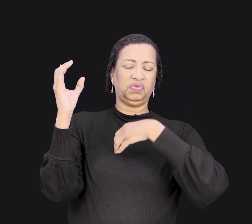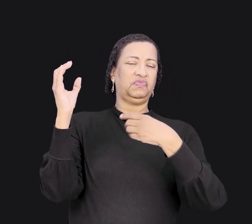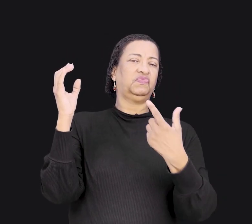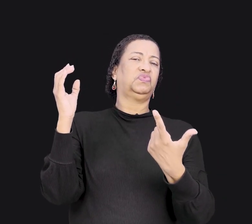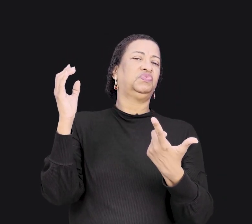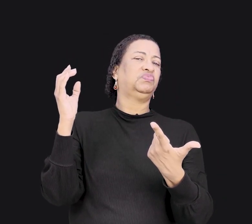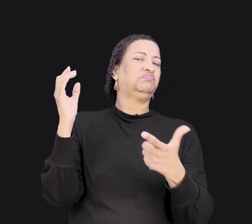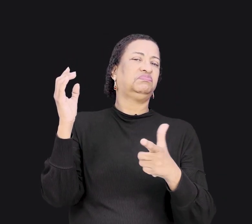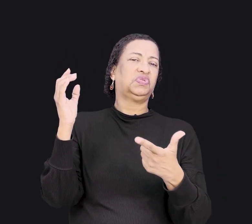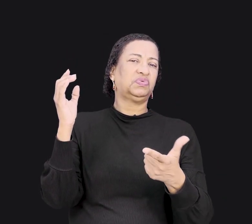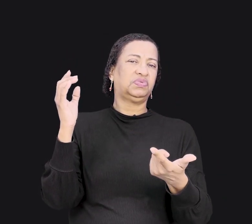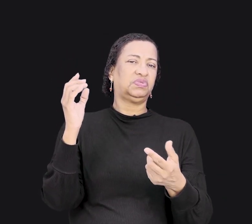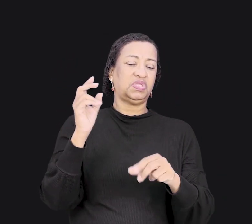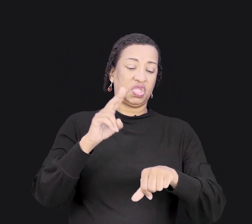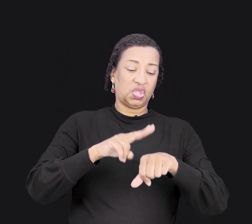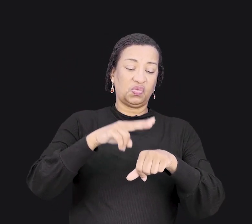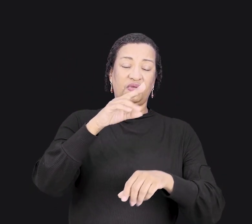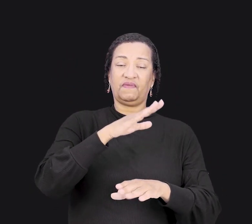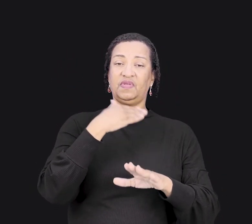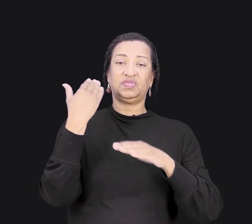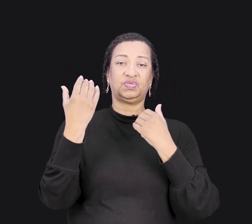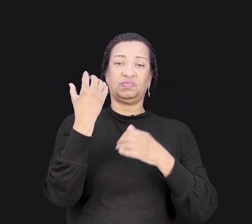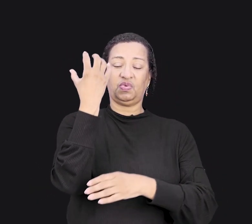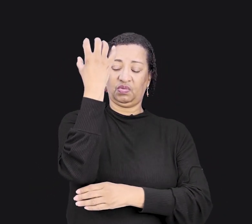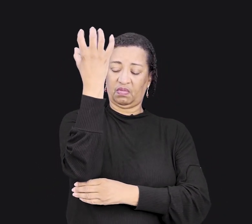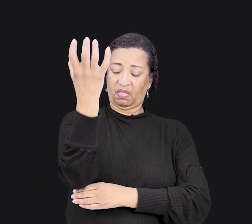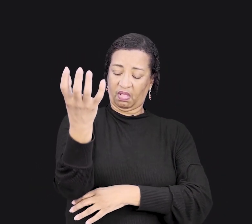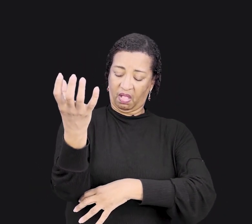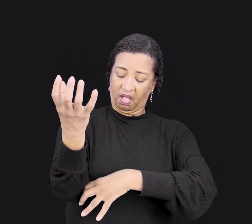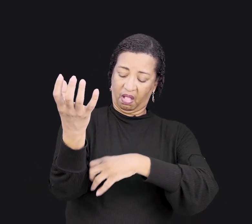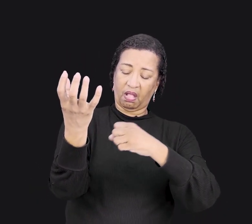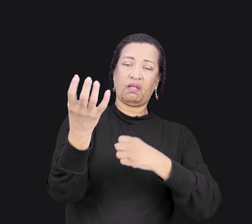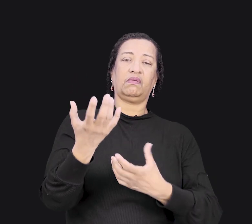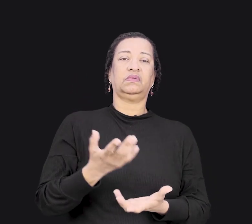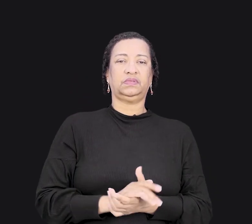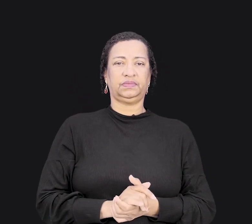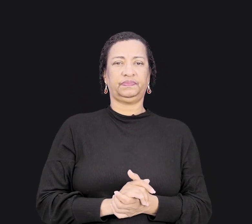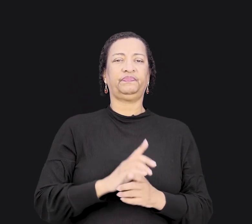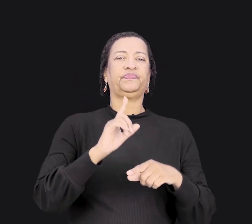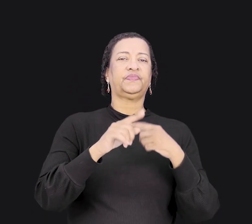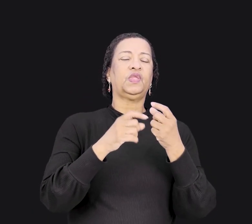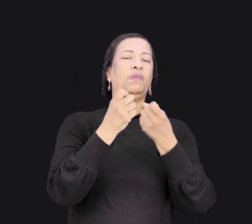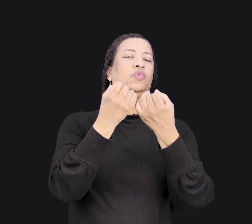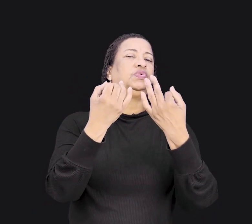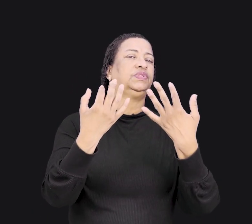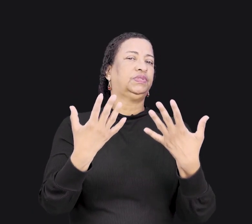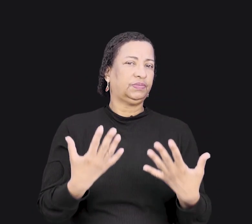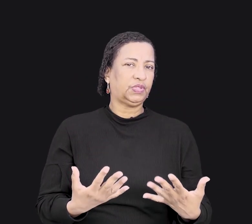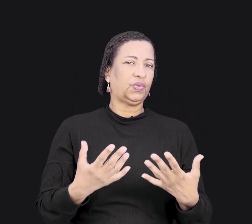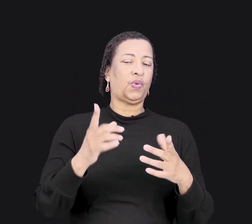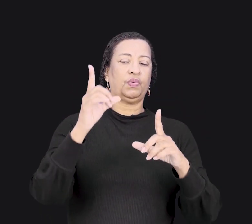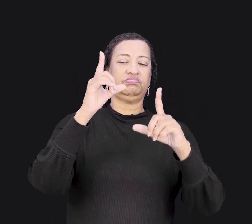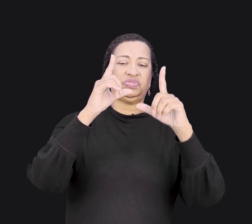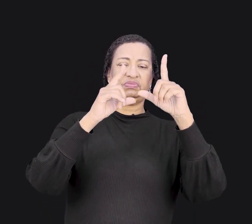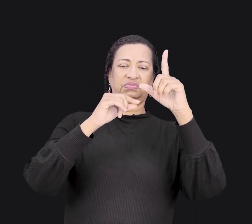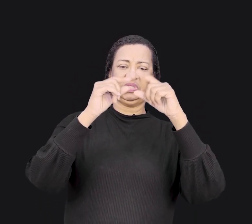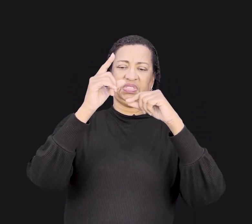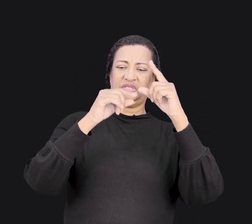mortas, arrancadas pela raiz. Sabe, depois ele fez uma outra descrição. Estrelas errantes, para as quais